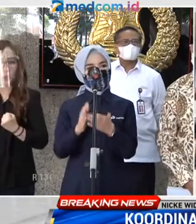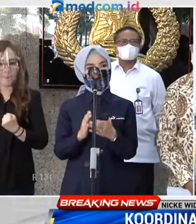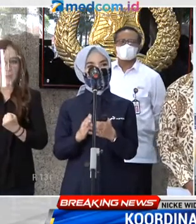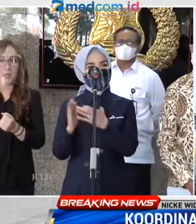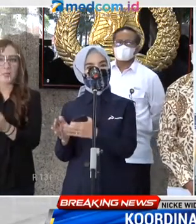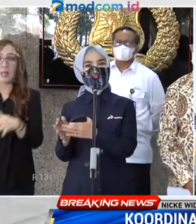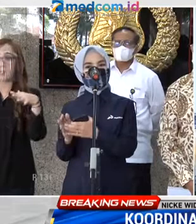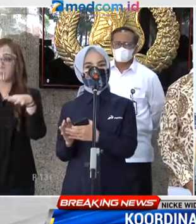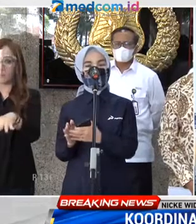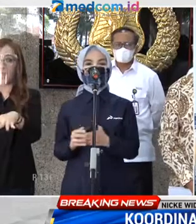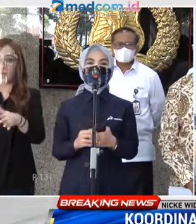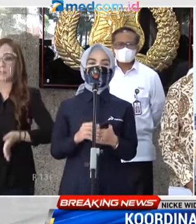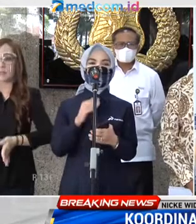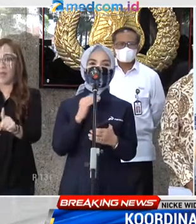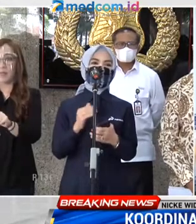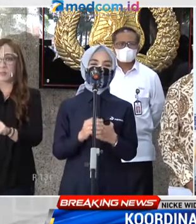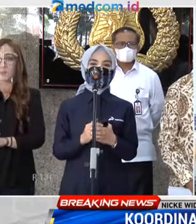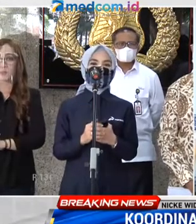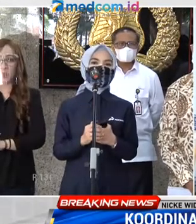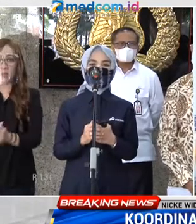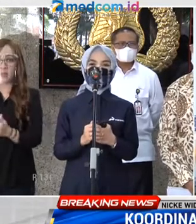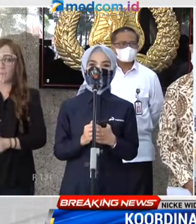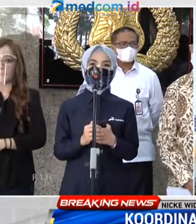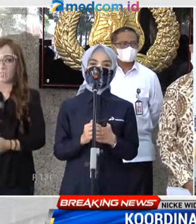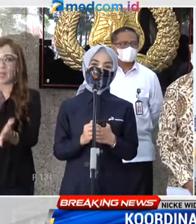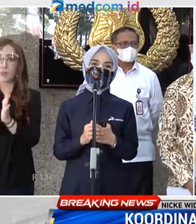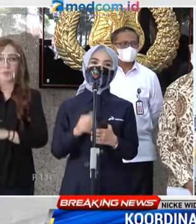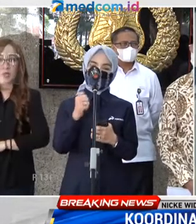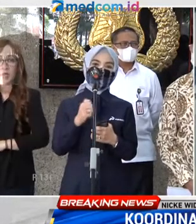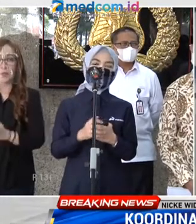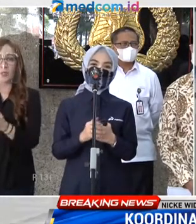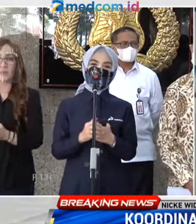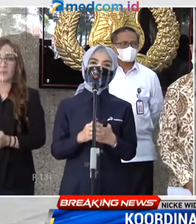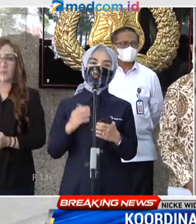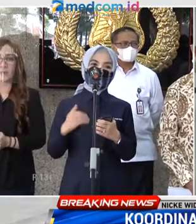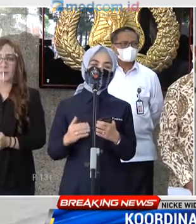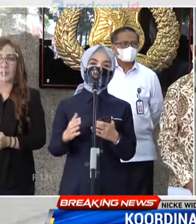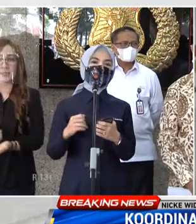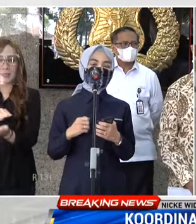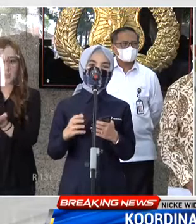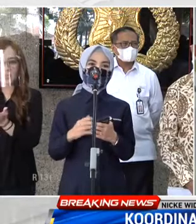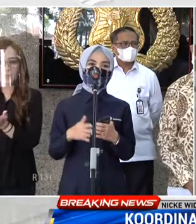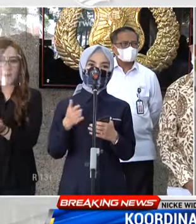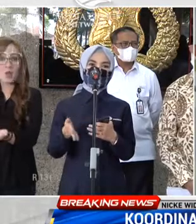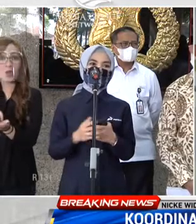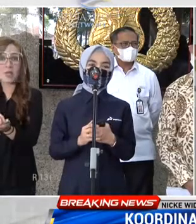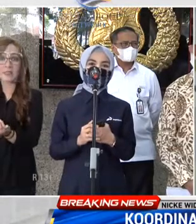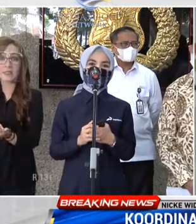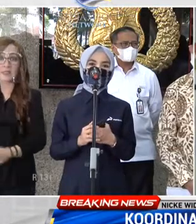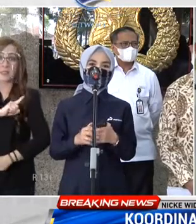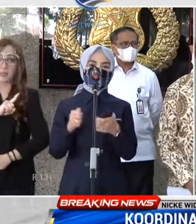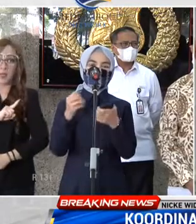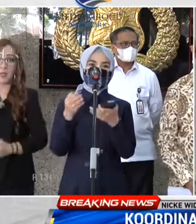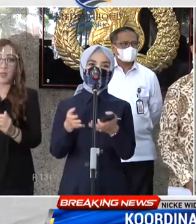di tol maupun di luar tol. Jadi tinggal telepon ke call center 135, share location, maka motoris ini akan